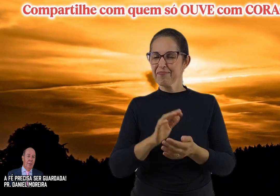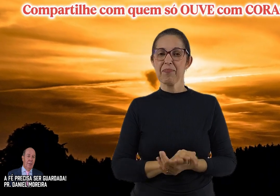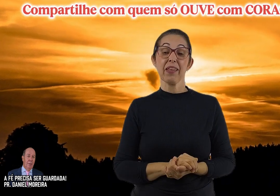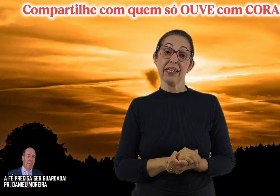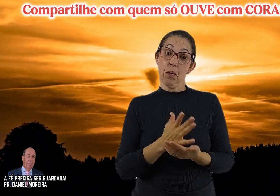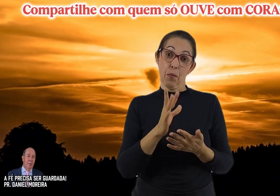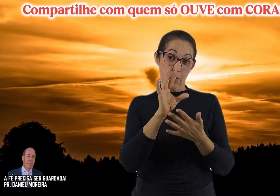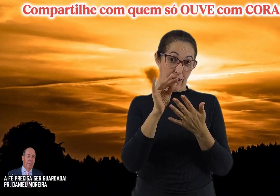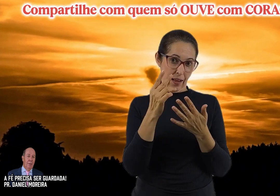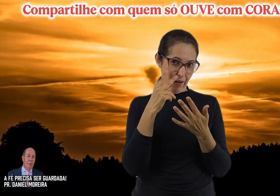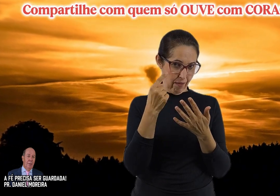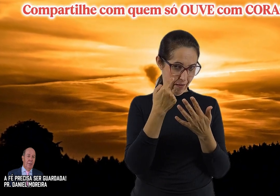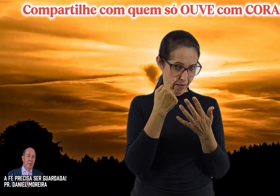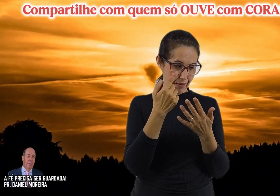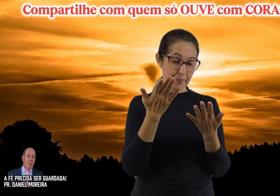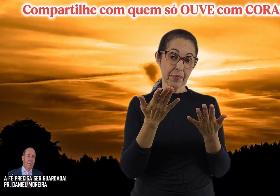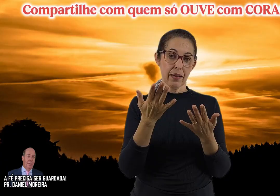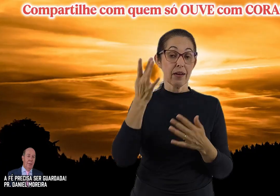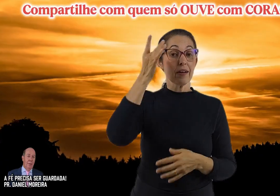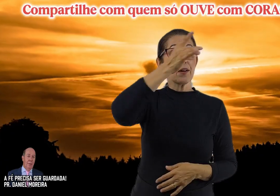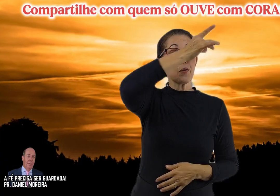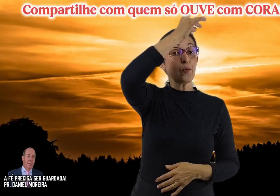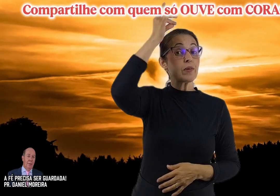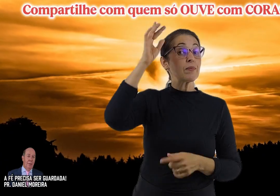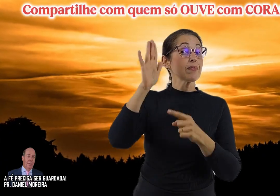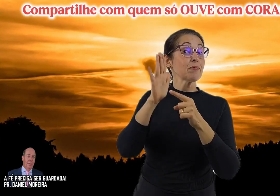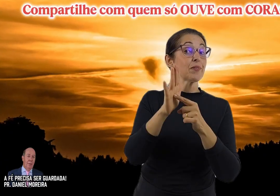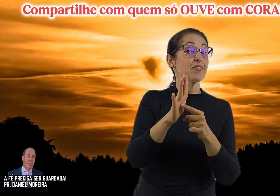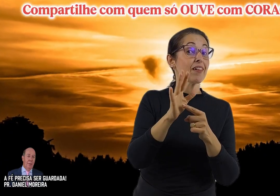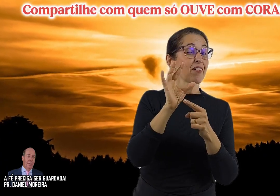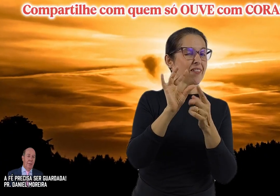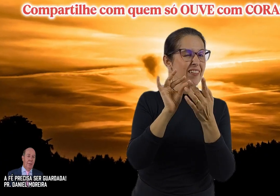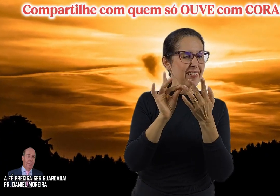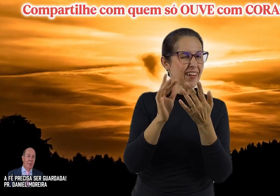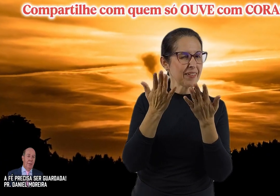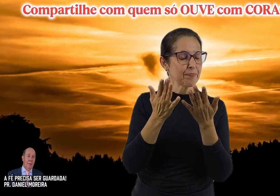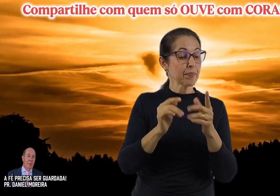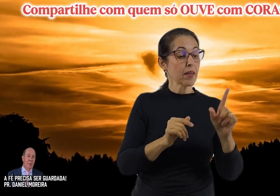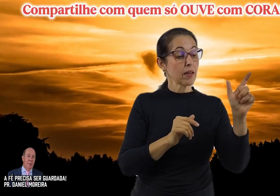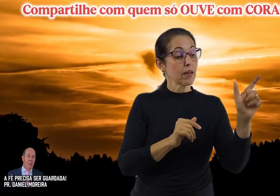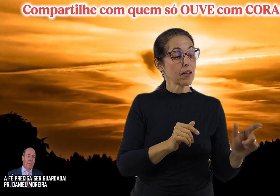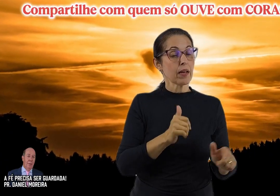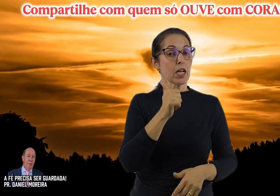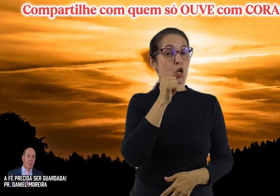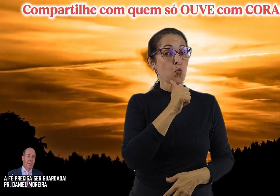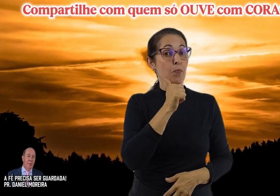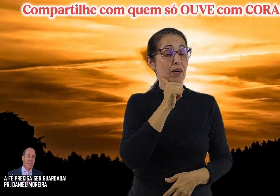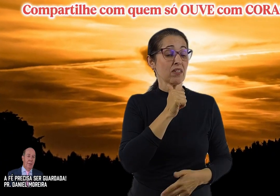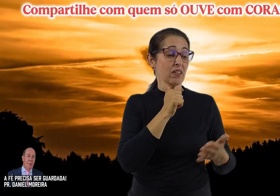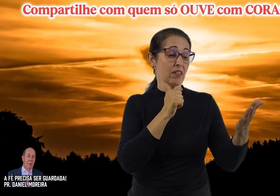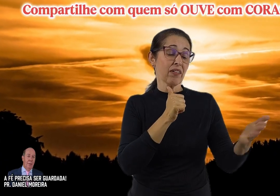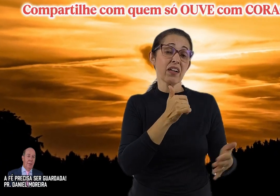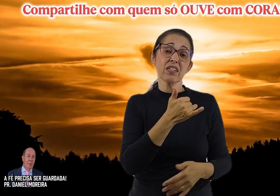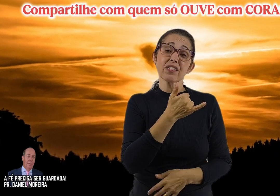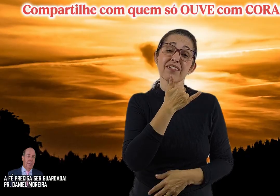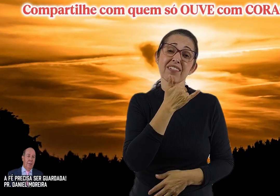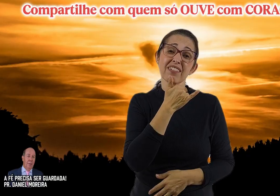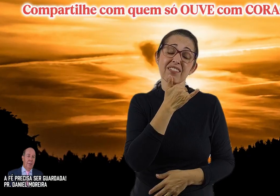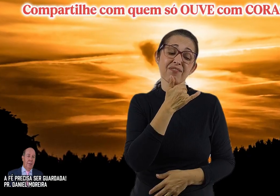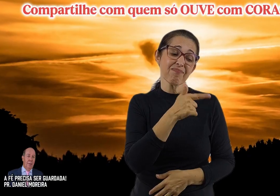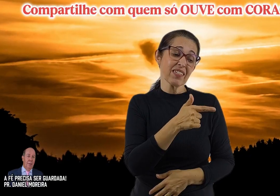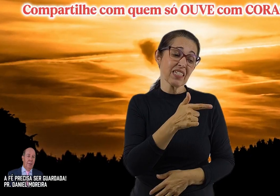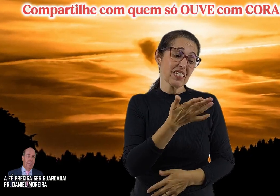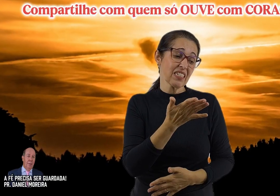Olha só o detalhe. O Espírito Santo mostrou. Uma jovem está triste, sem perspectiva.